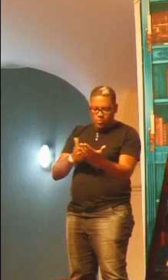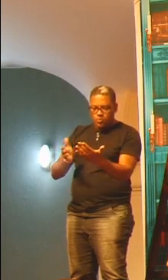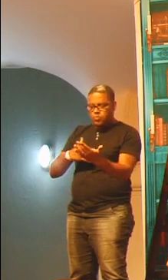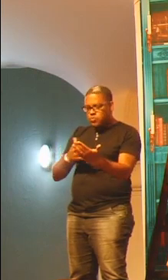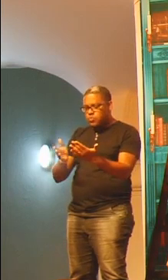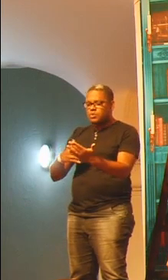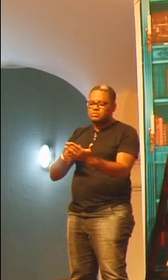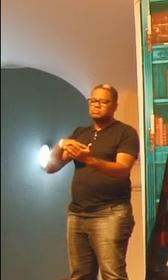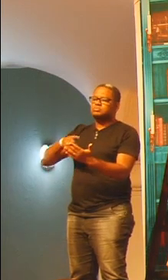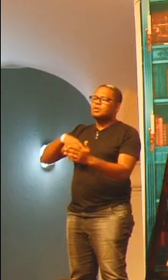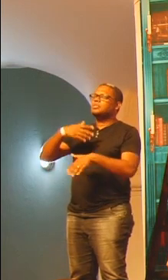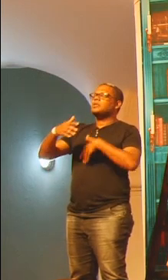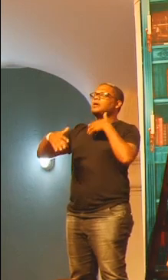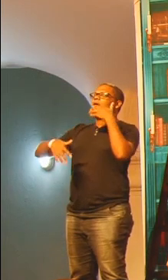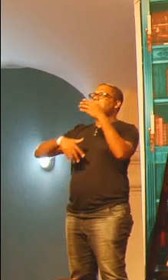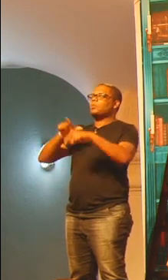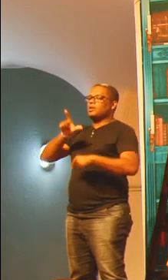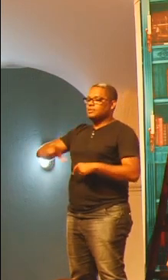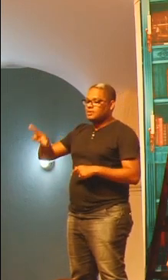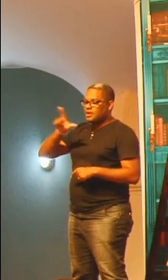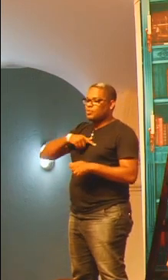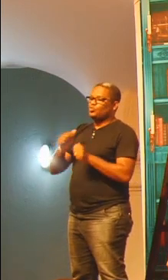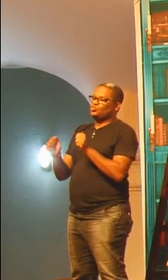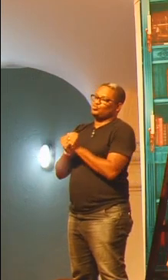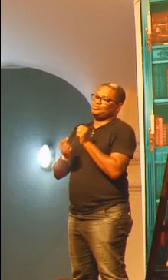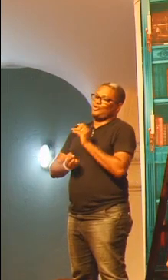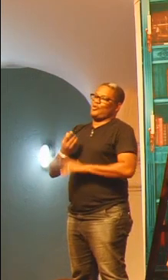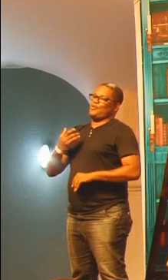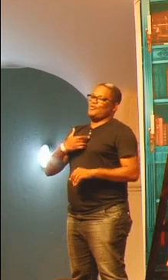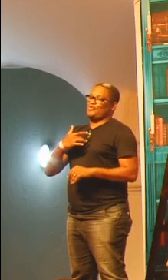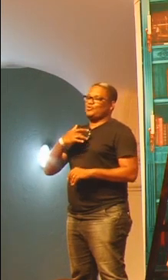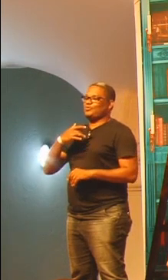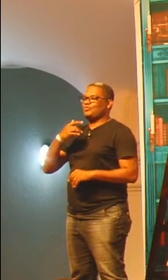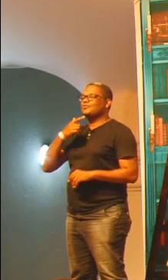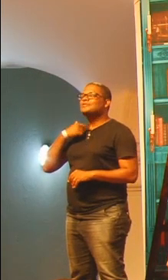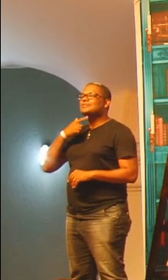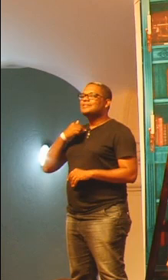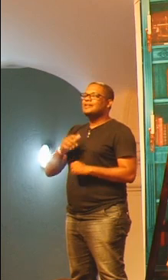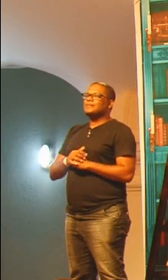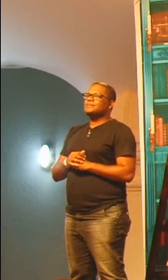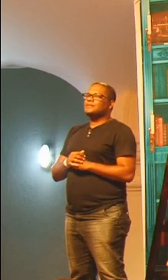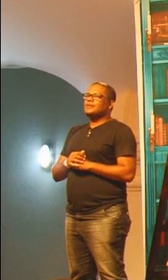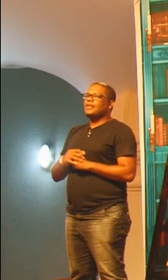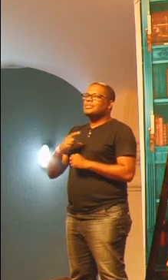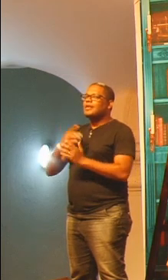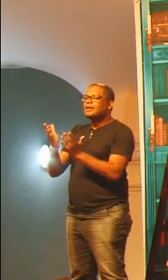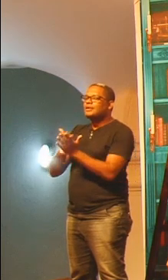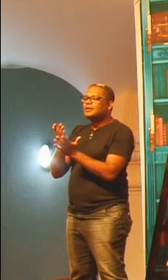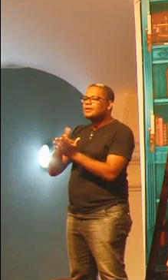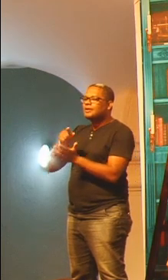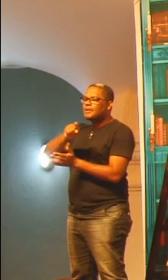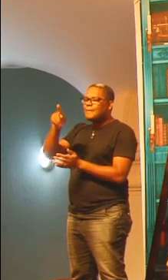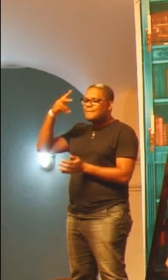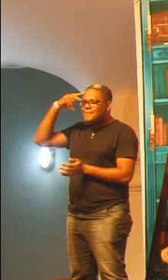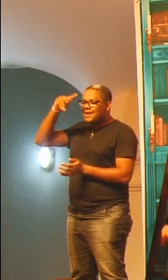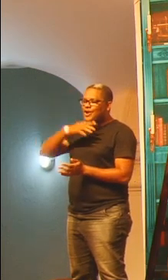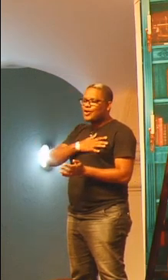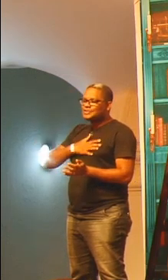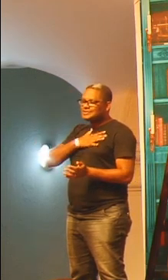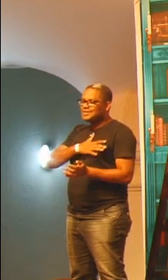depois, a literatura junto veio com isso. Aquela coleçãozinha Para Gostar de Ler, muitos aqui devem